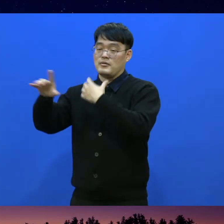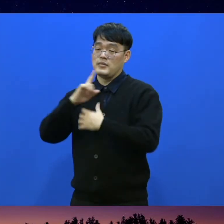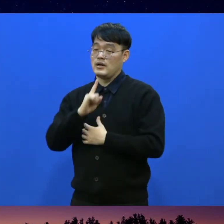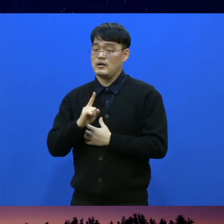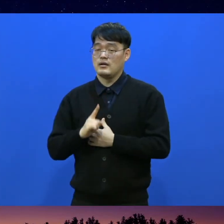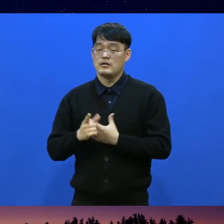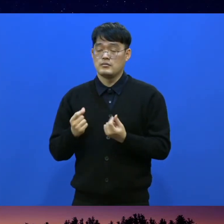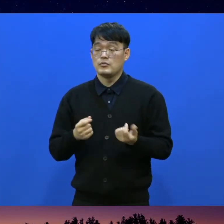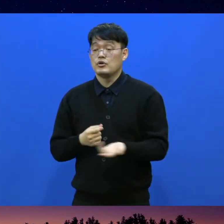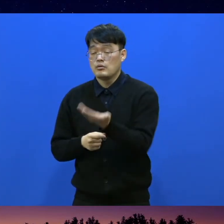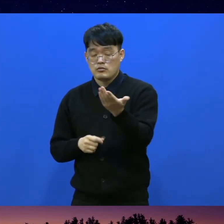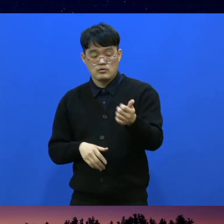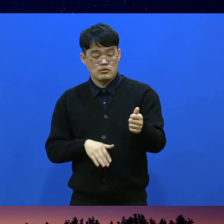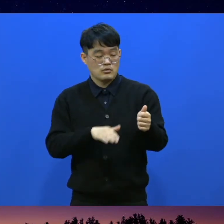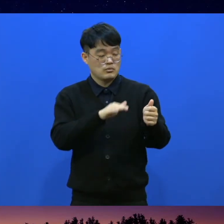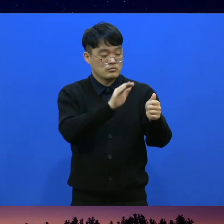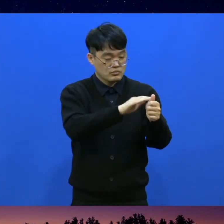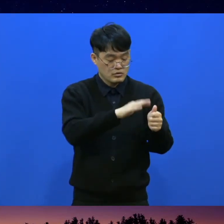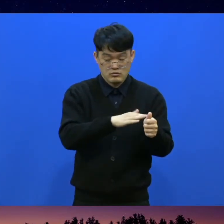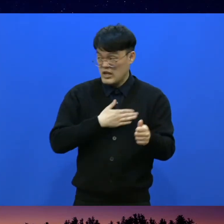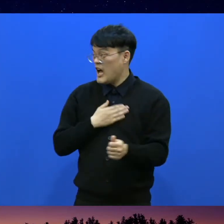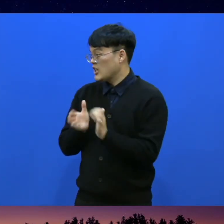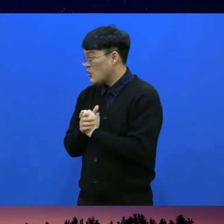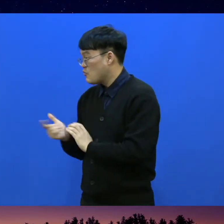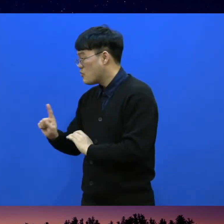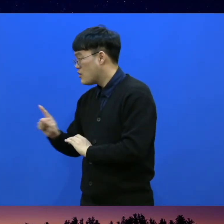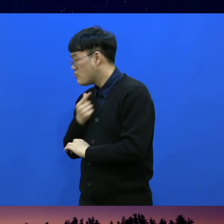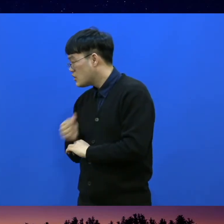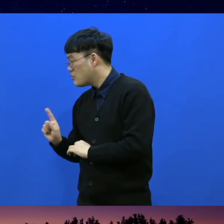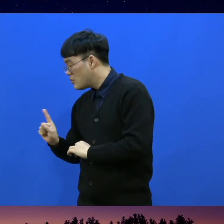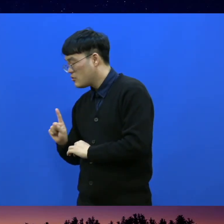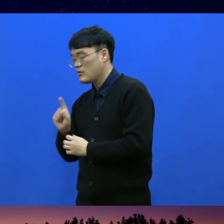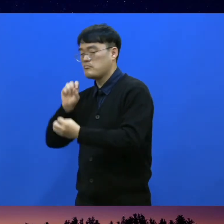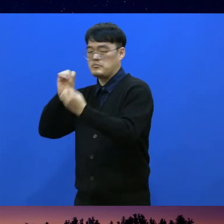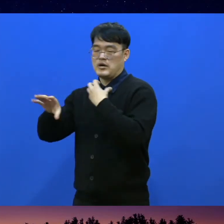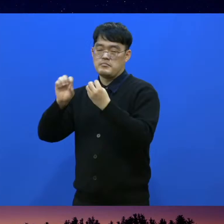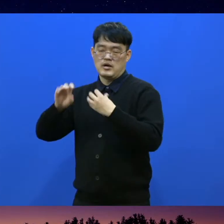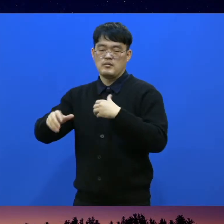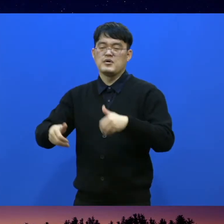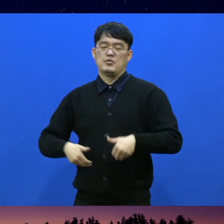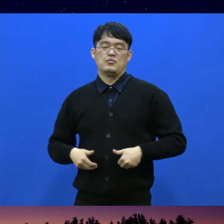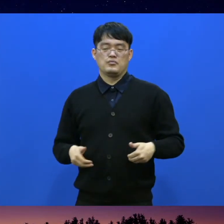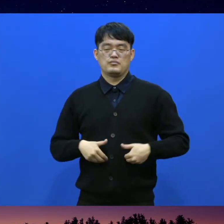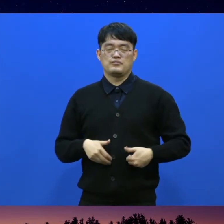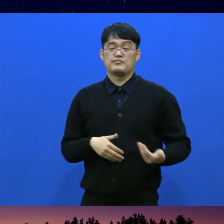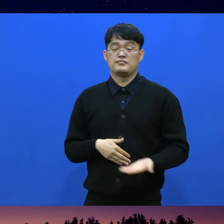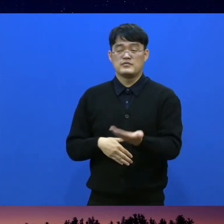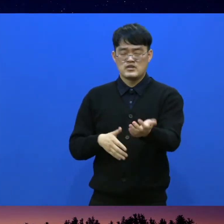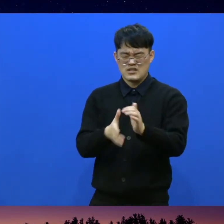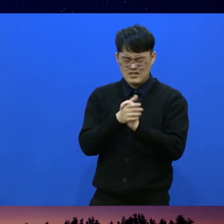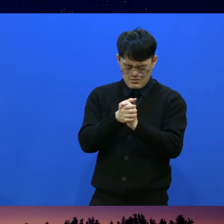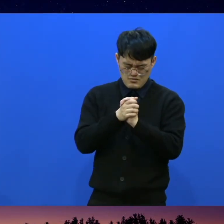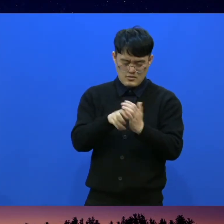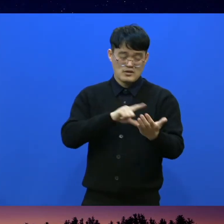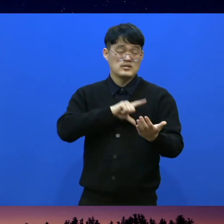여러분, 건드리기만 해도 입에서 툭 터져 나오는 기도 제목이 있어야 합니다. 그것이 그 인생의 미래의 그림이에요.